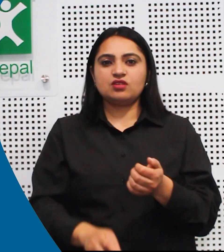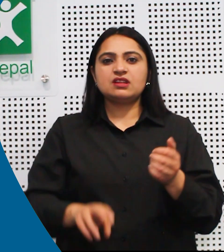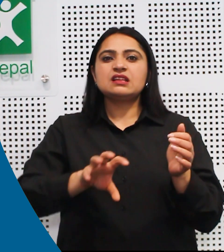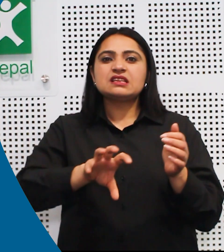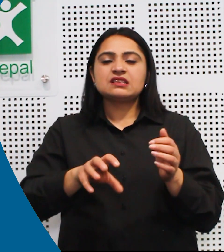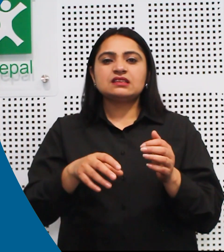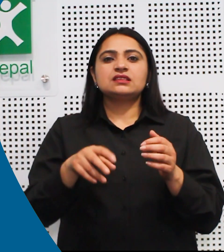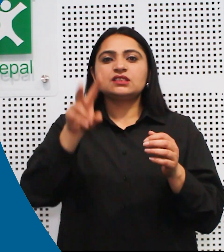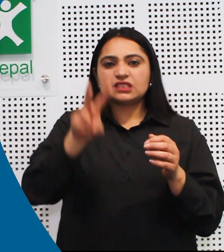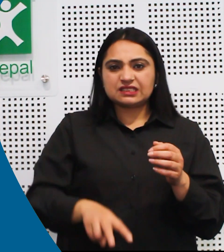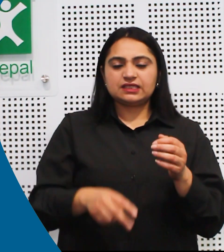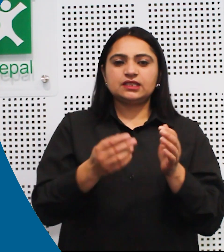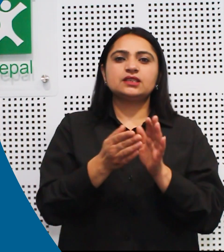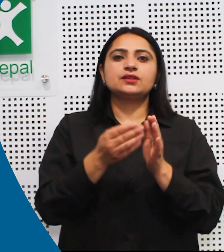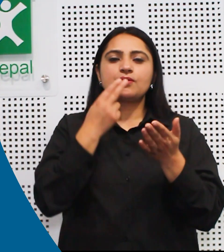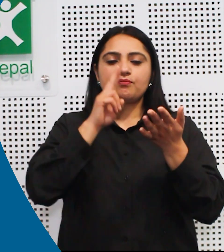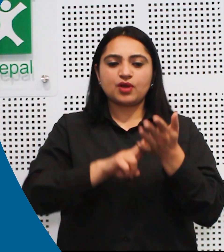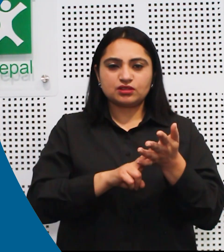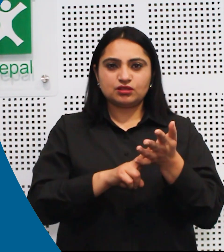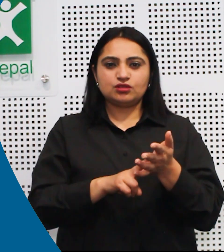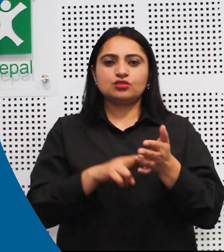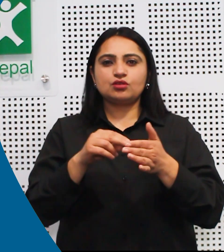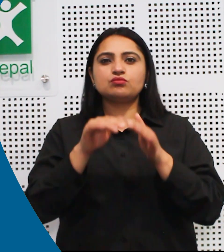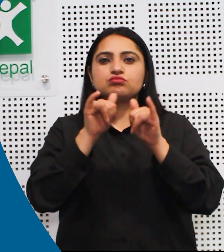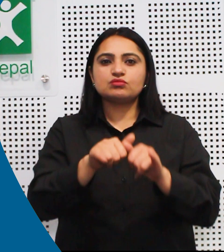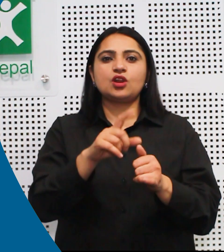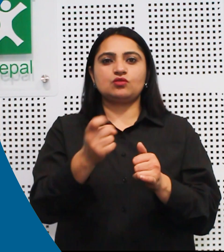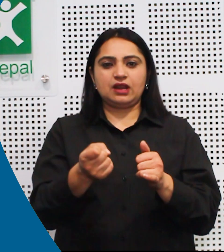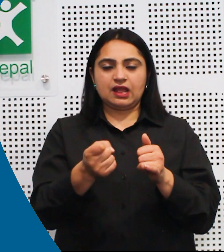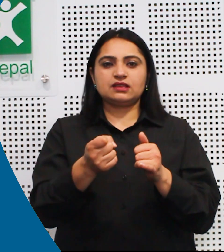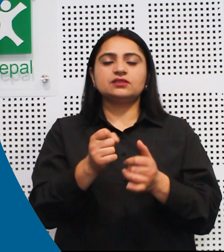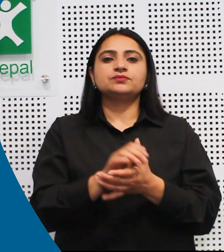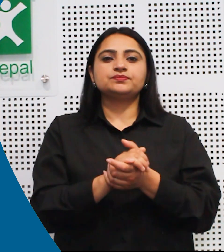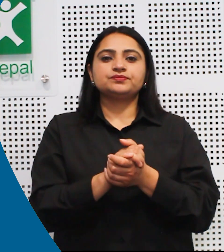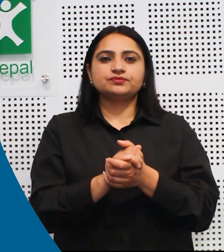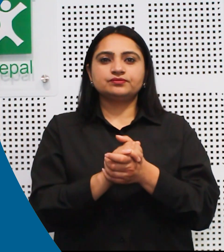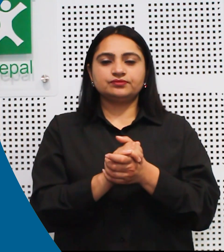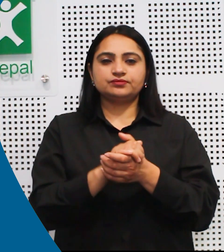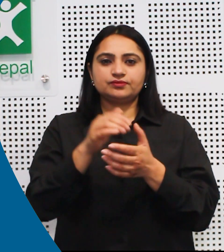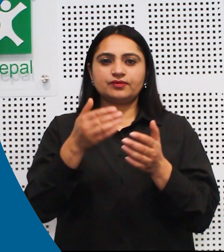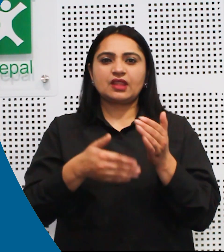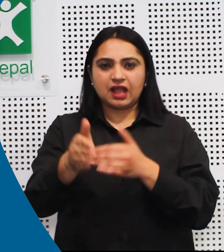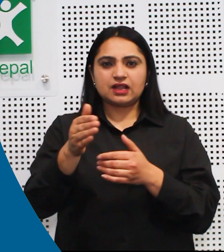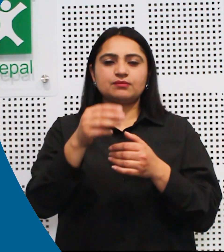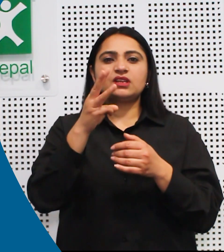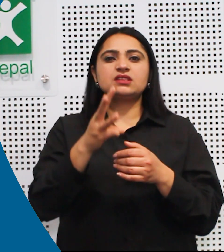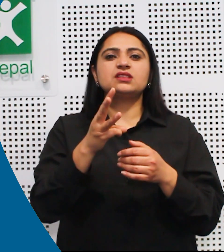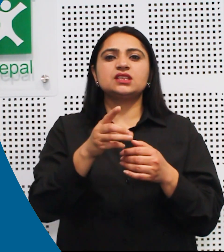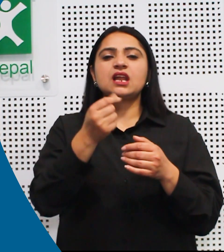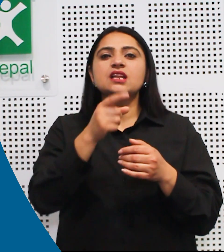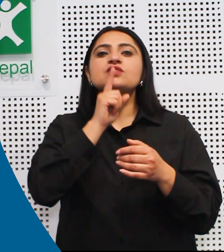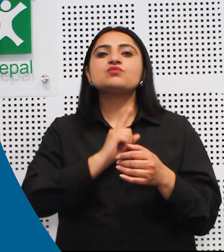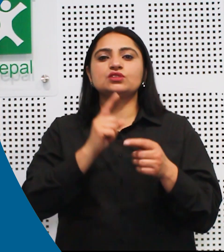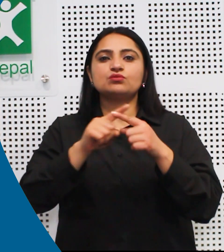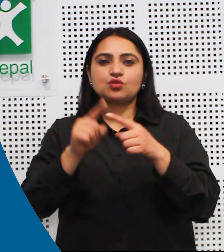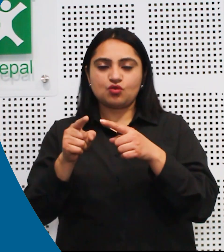पत्र अद्यावधिक गर्नका लागि विषयगत महाशाखा, शाखाको भूमिका महत्त्वपूर्ण हुन्छ। आगामी 3 आर्थिक वर्षमा हुने